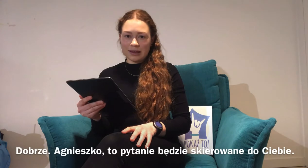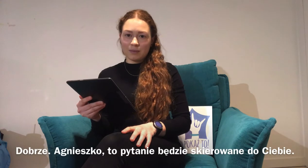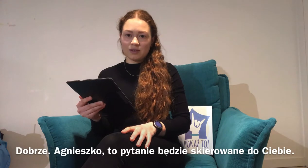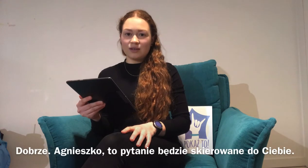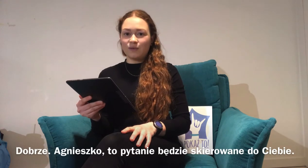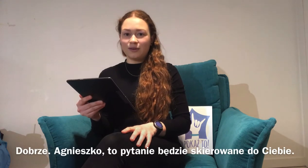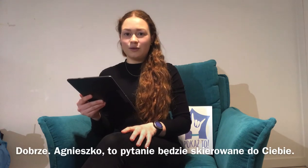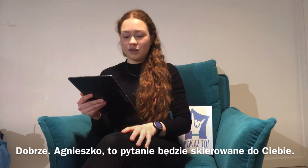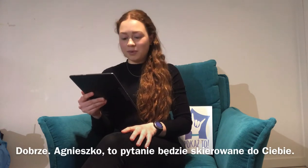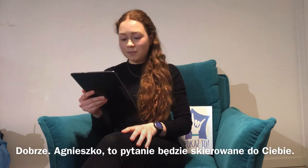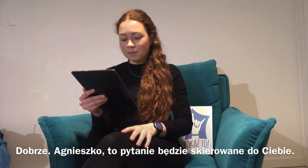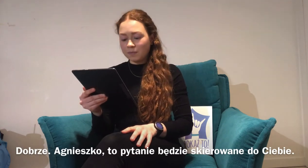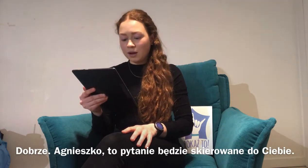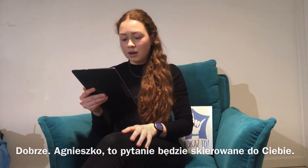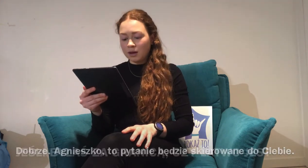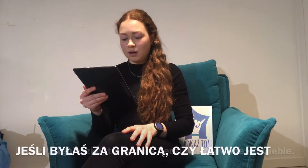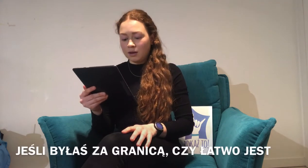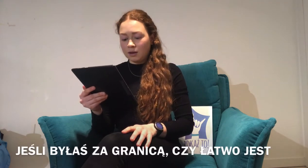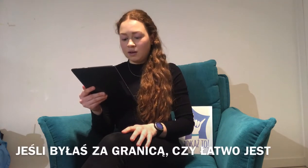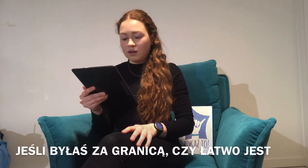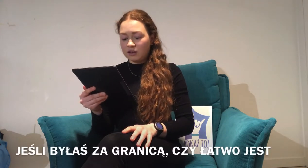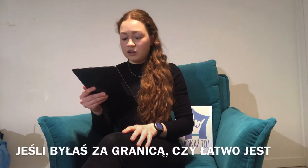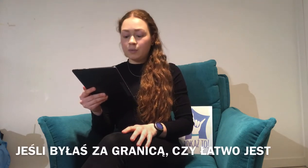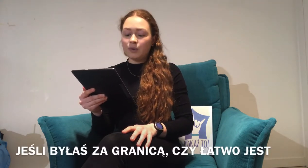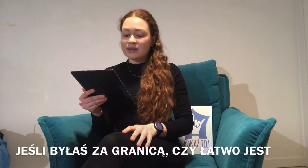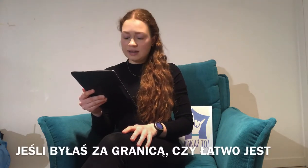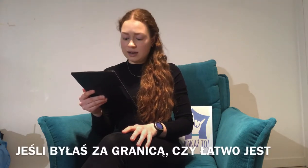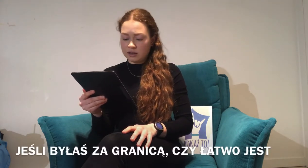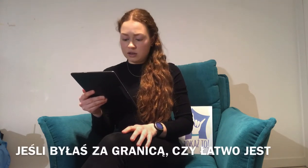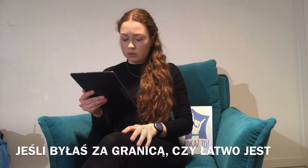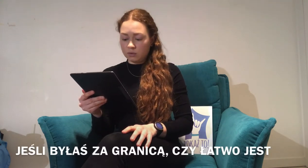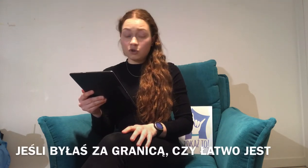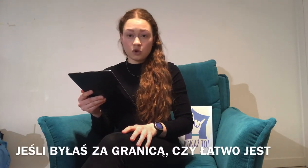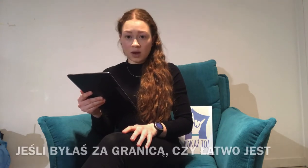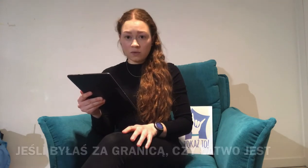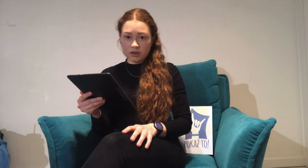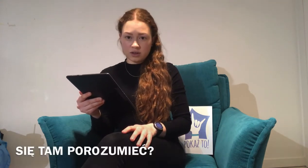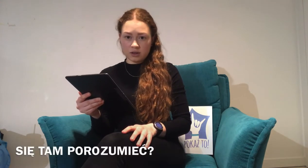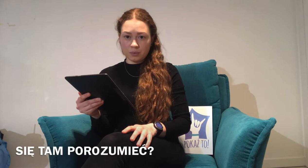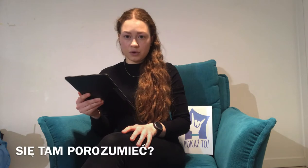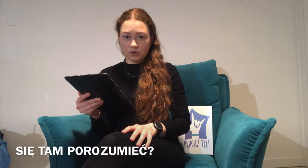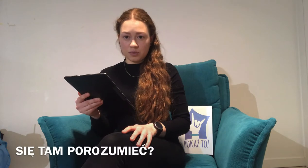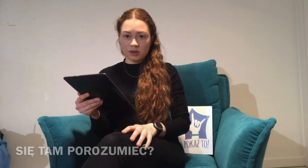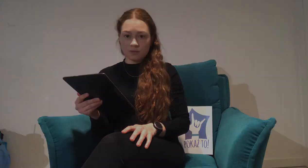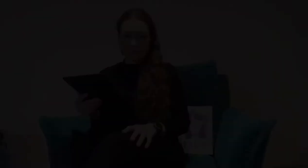będzie skierowane do Ciebie. Jeśli byłaś za granicą, czy łatwo jest się tam porozumieć?